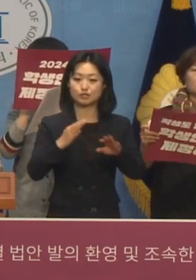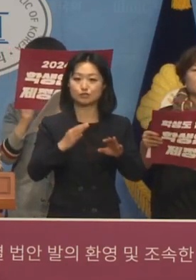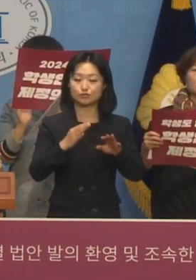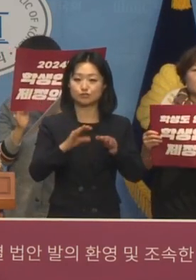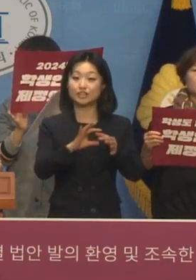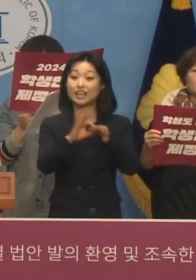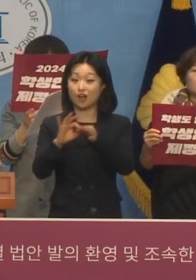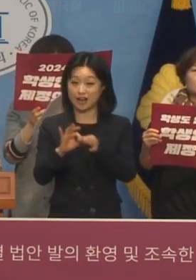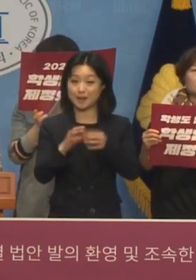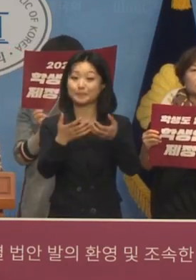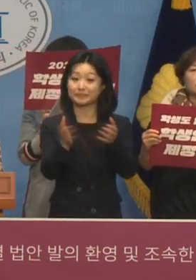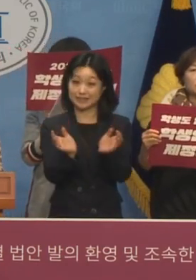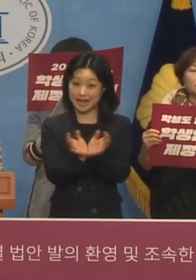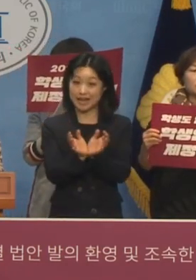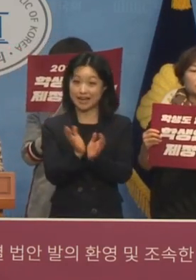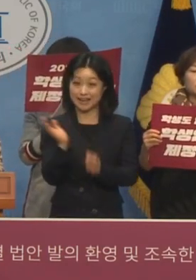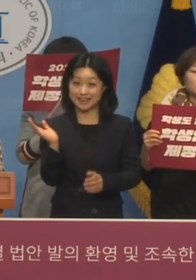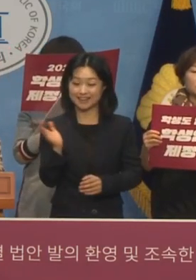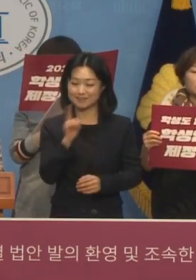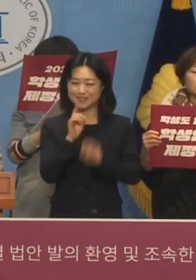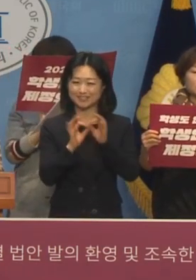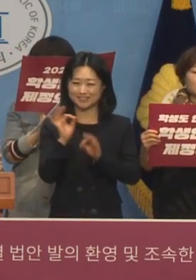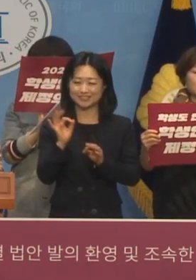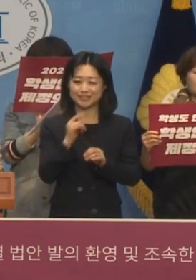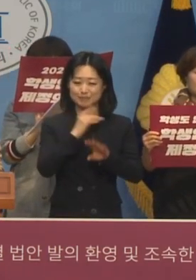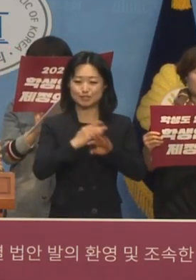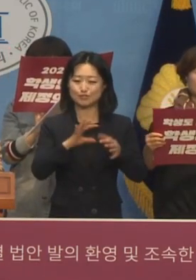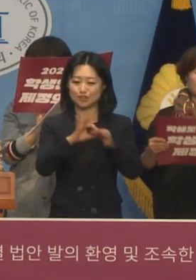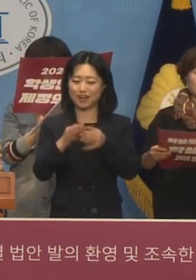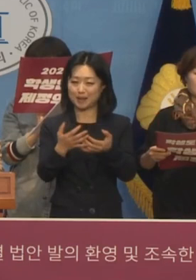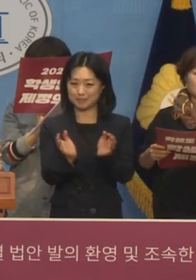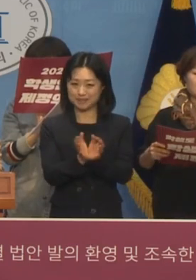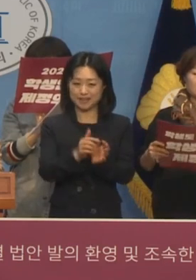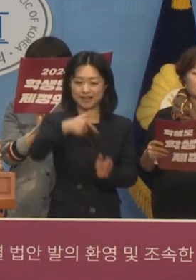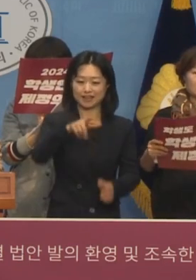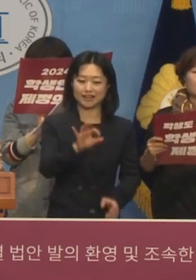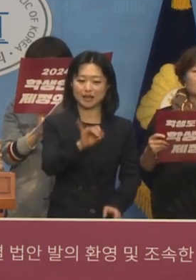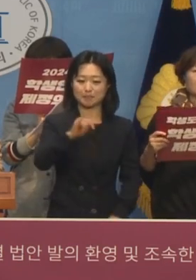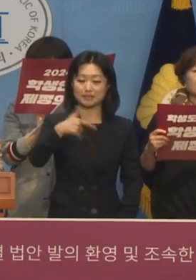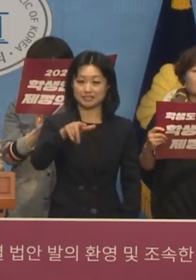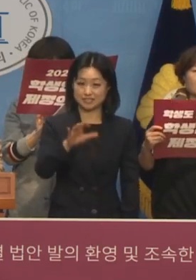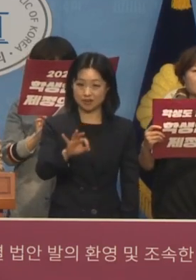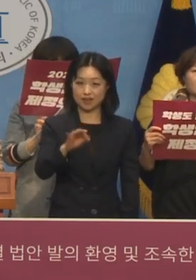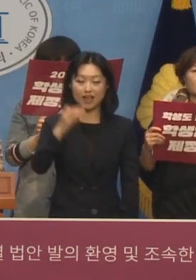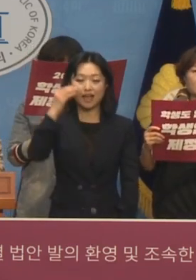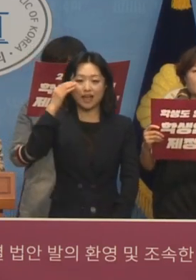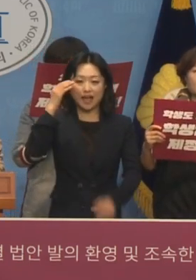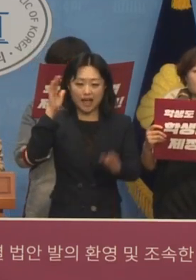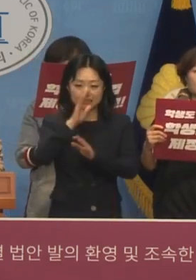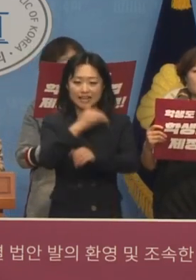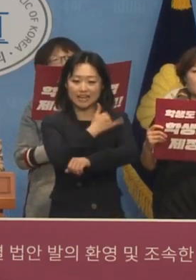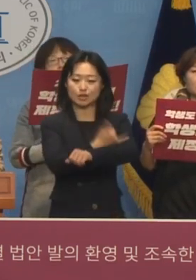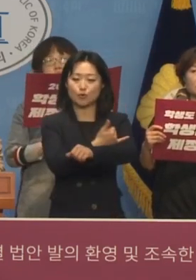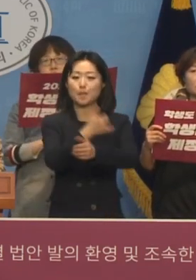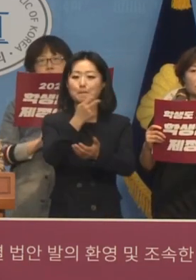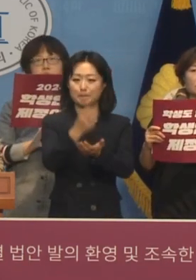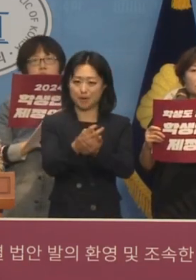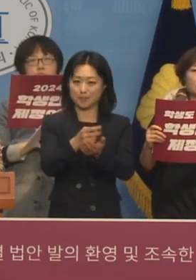더불어민주당 민주연합 강민정 의원께서 학생 인권 보장을 위한 특별 법안을